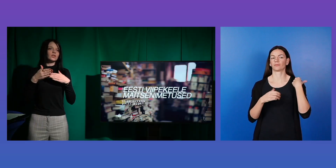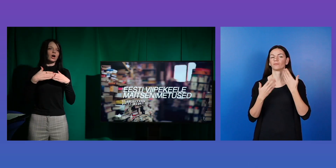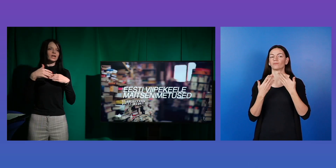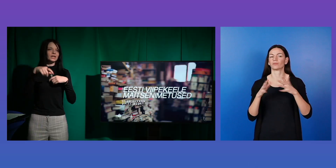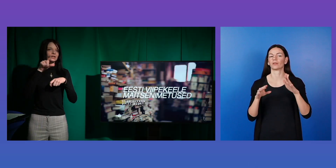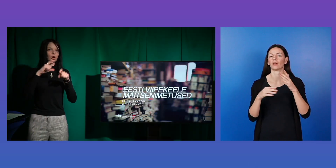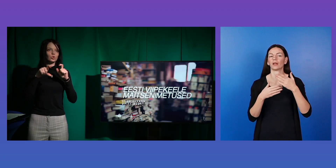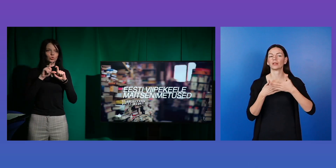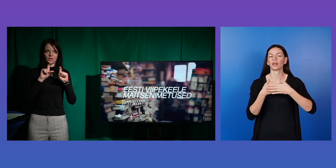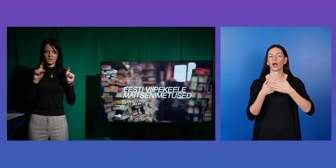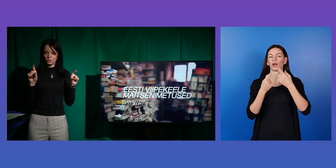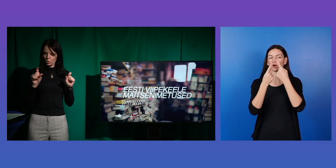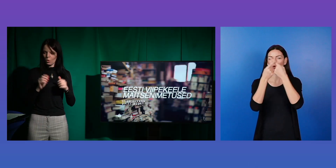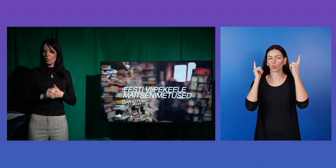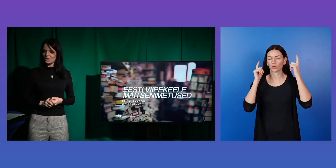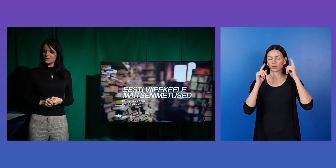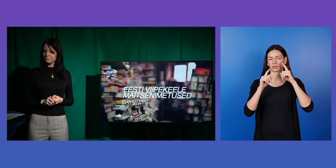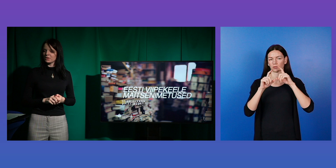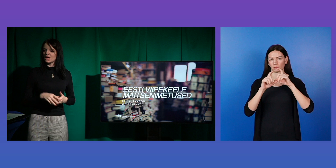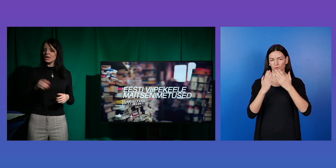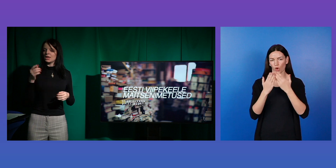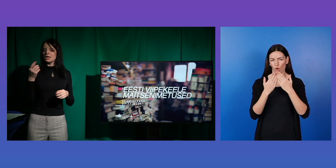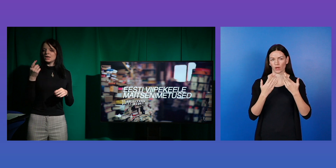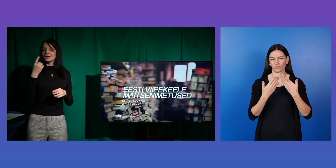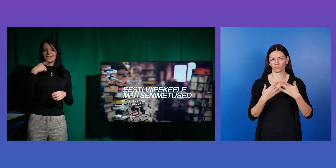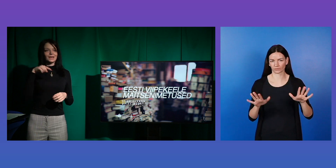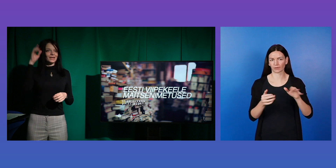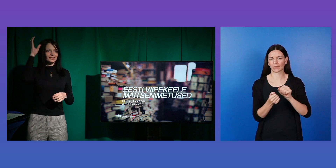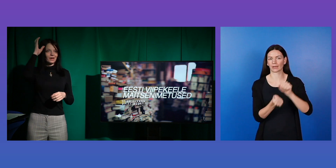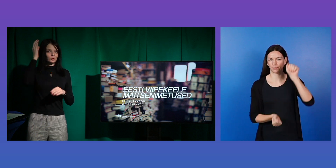Aasta tagasi ma lõpetasin Tallinna Ülikooli